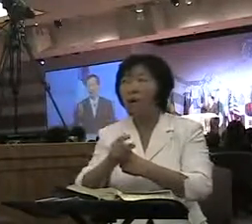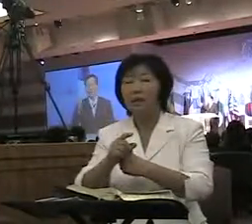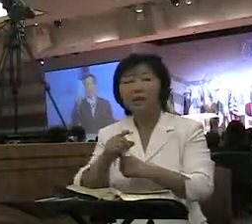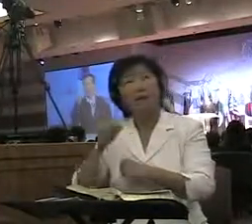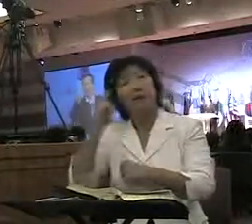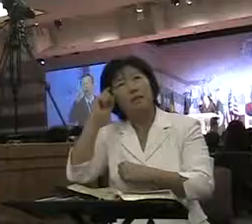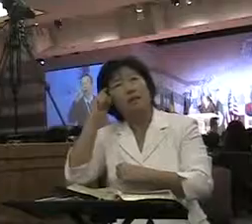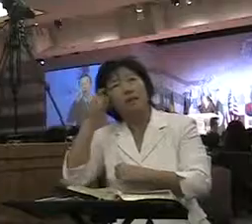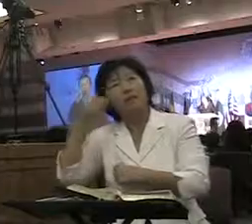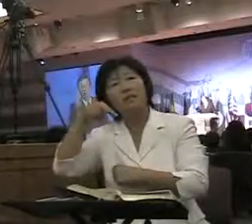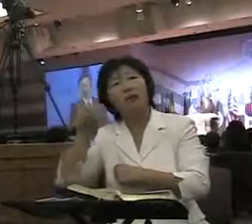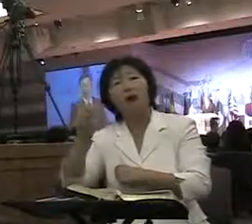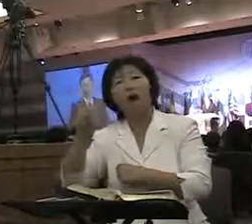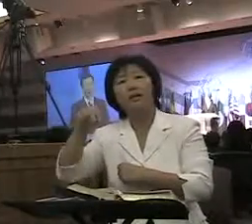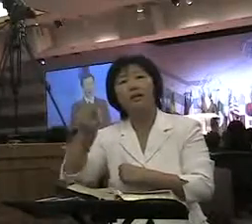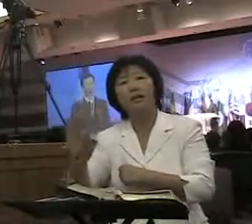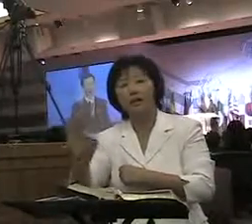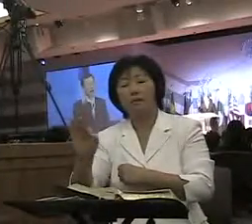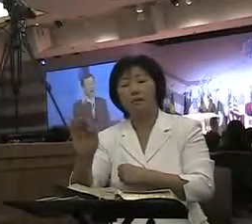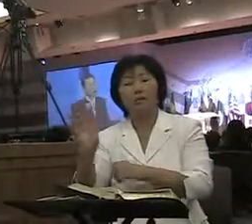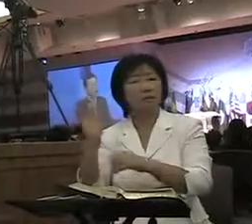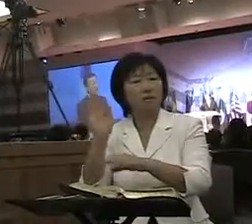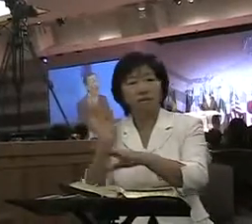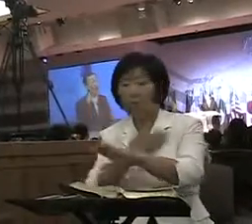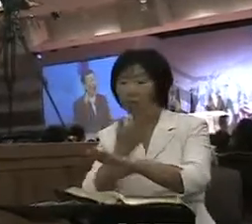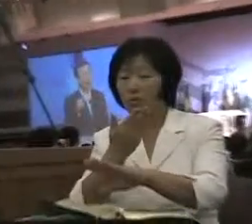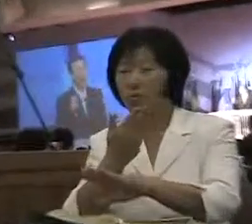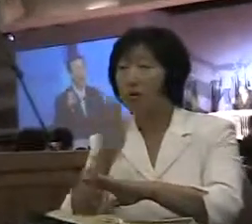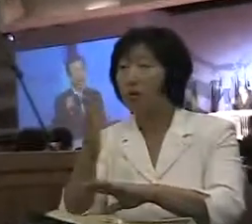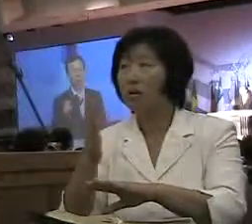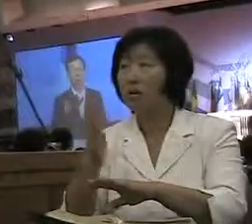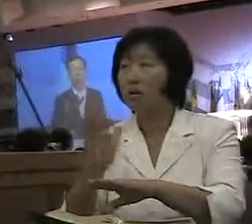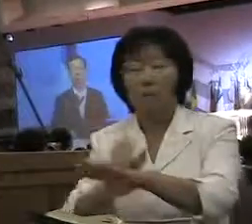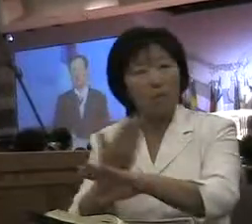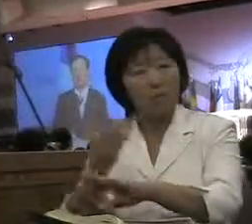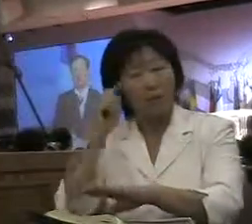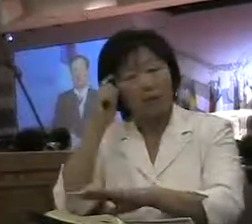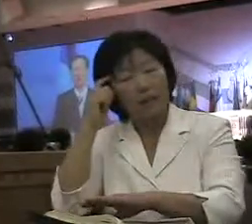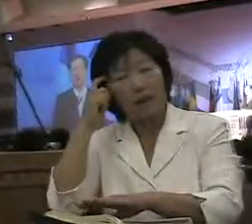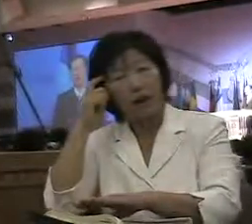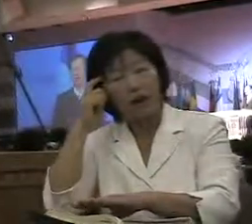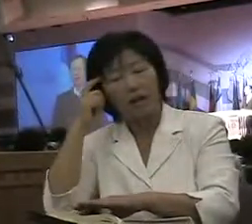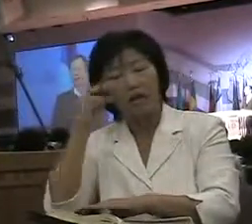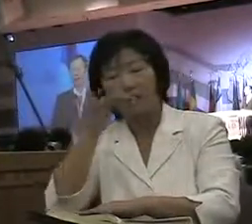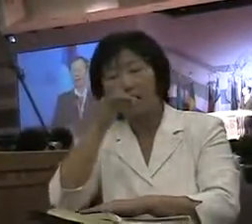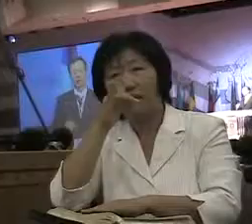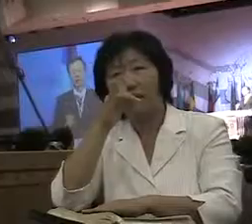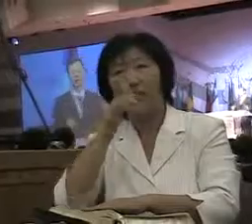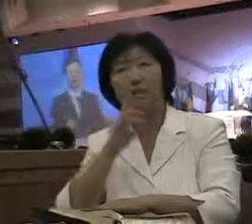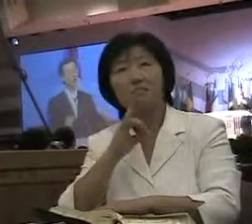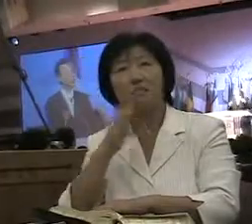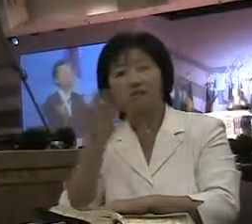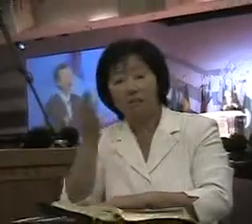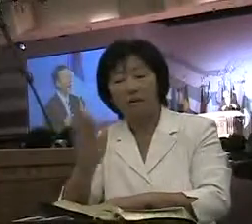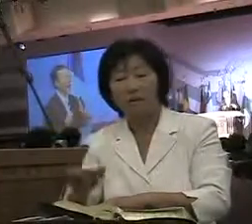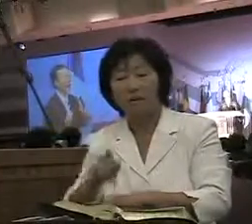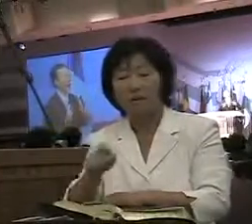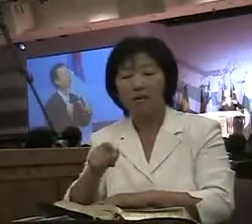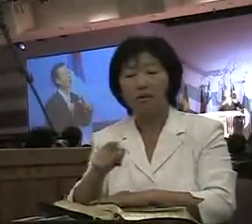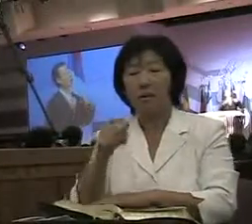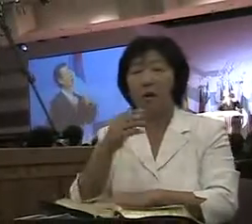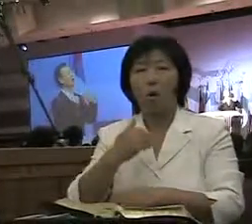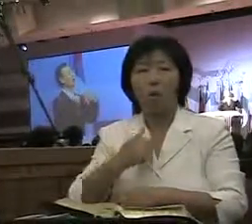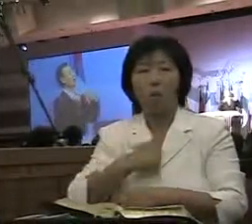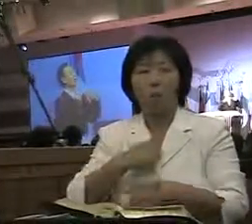그 사상이 물론 그릇되었고 잘못된 콜링이요, 잘못된 사상이었지만 그것을